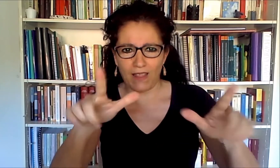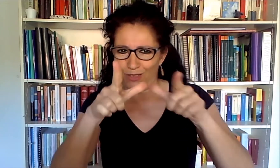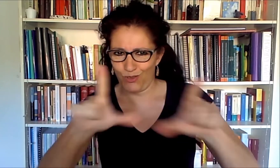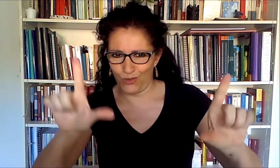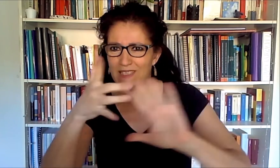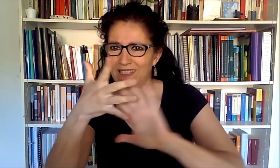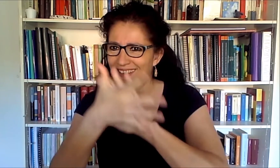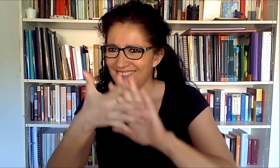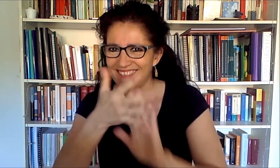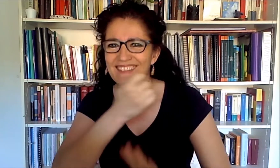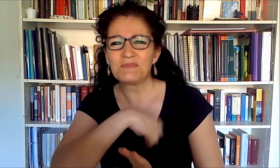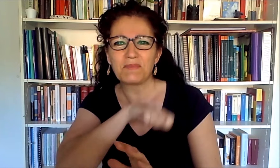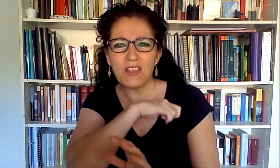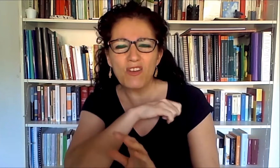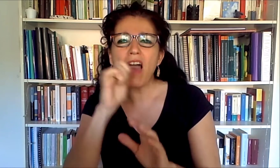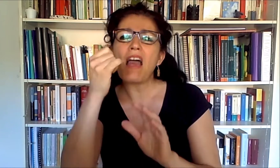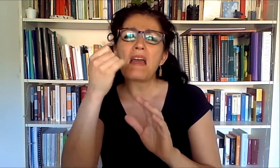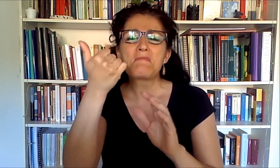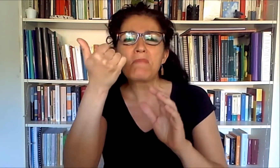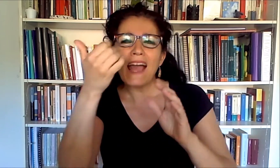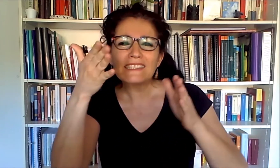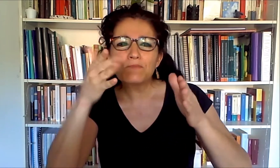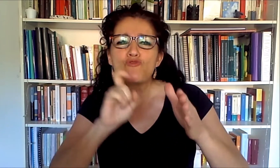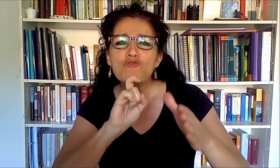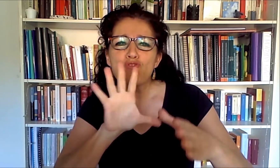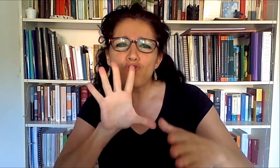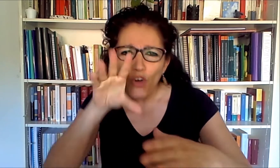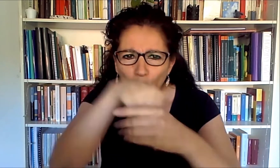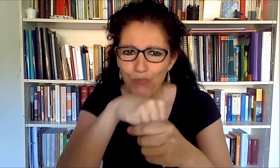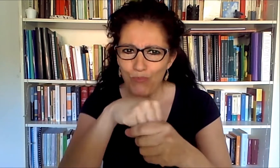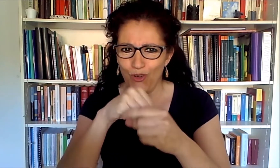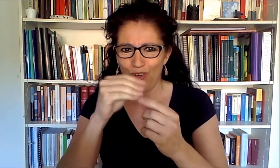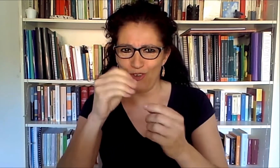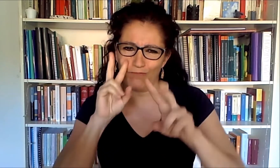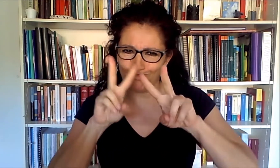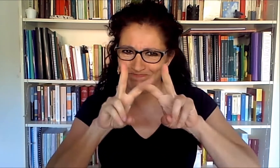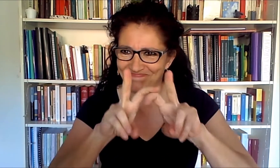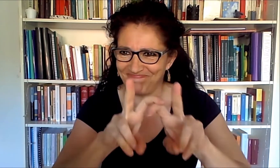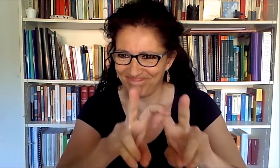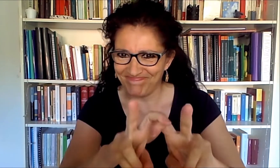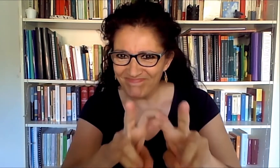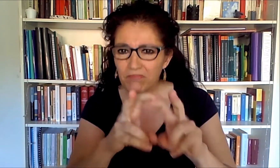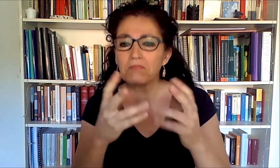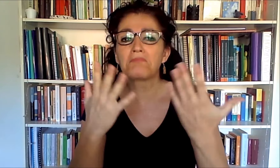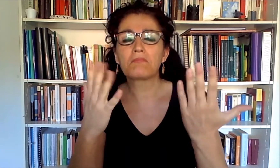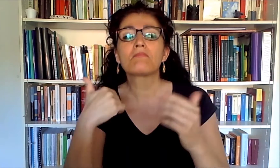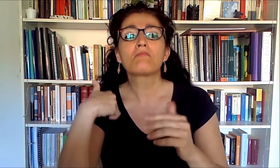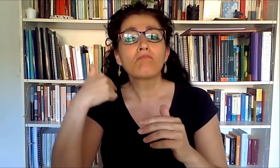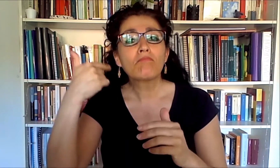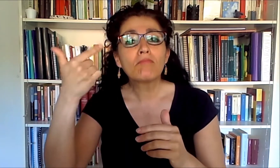sobre la propia lengua. Para continuar avanzando, desde el Centro de Normalización Lingüística de la Lengua de Signos Española